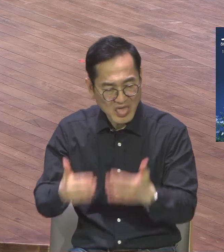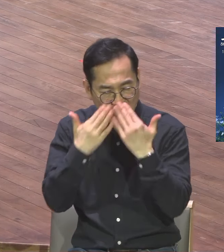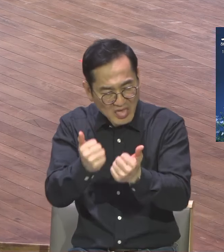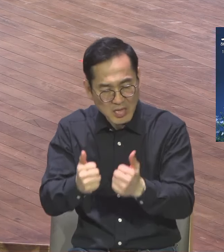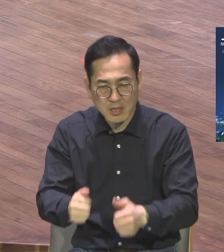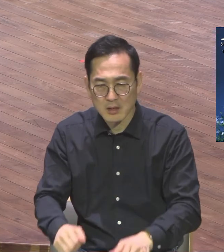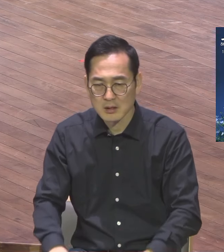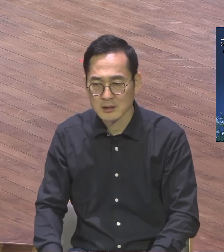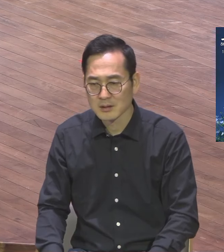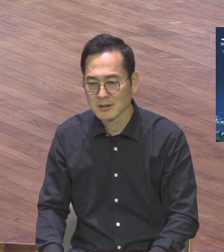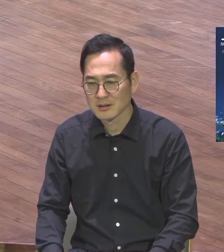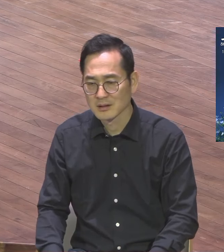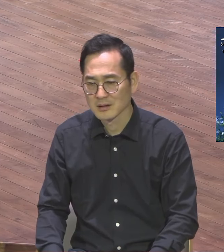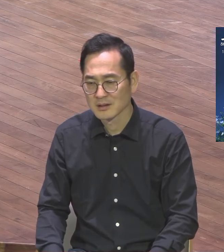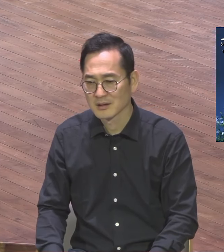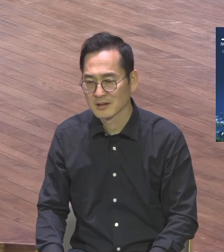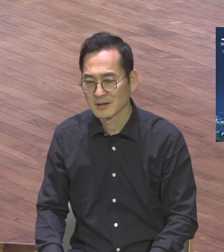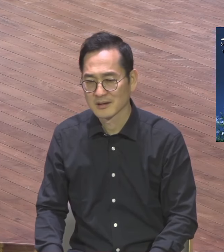말한지 부정적.